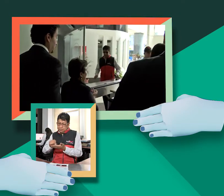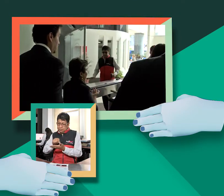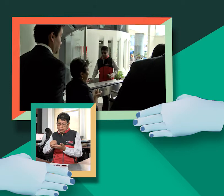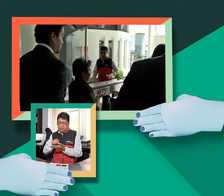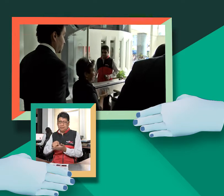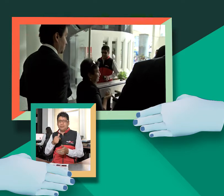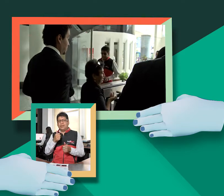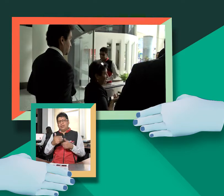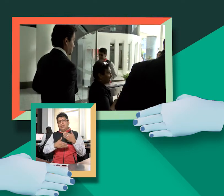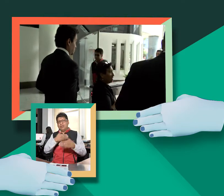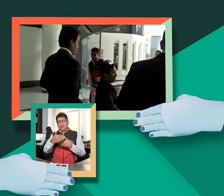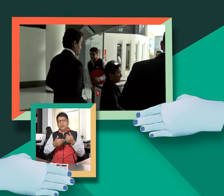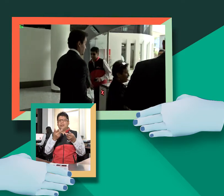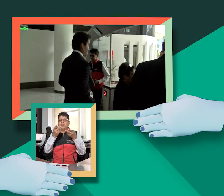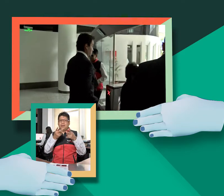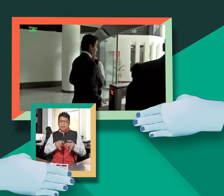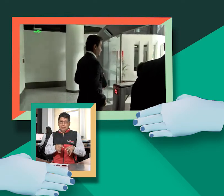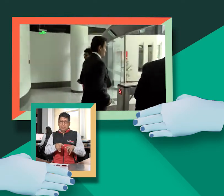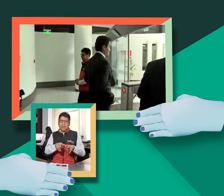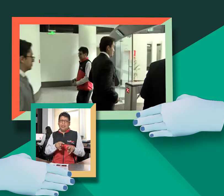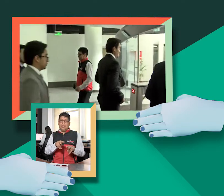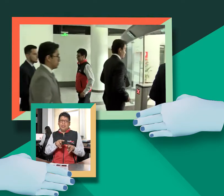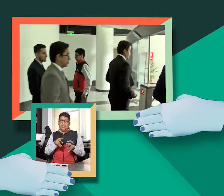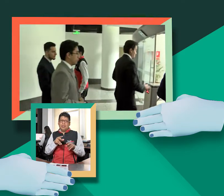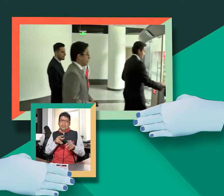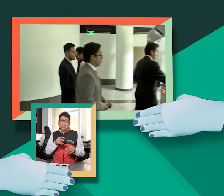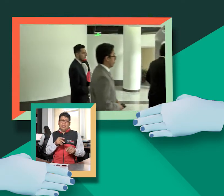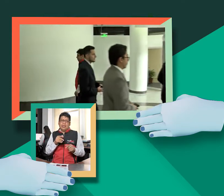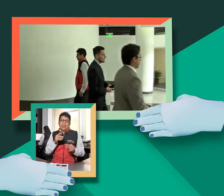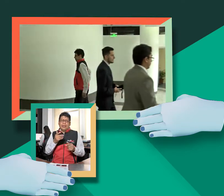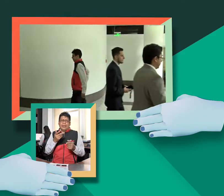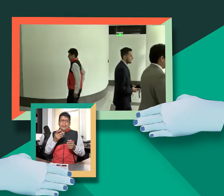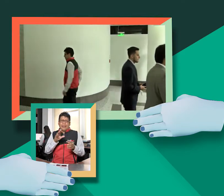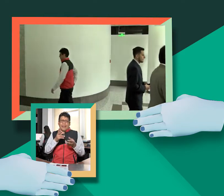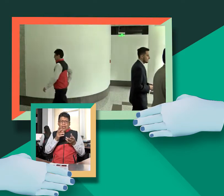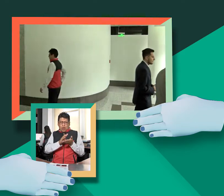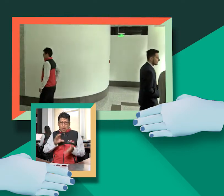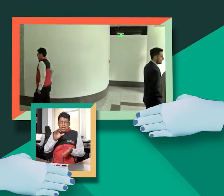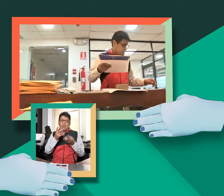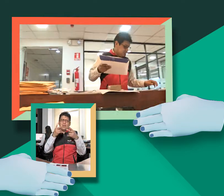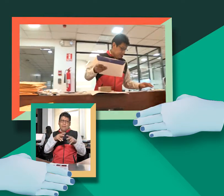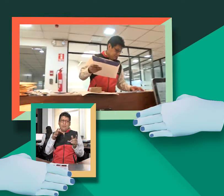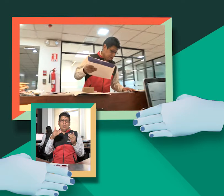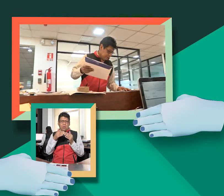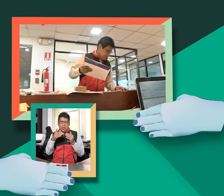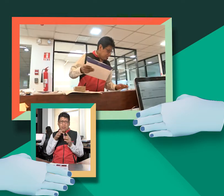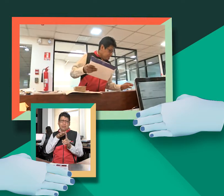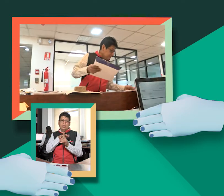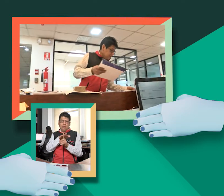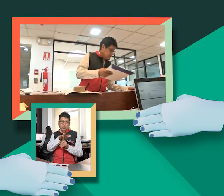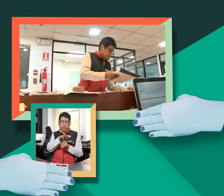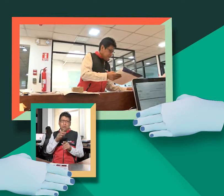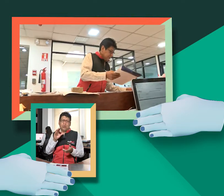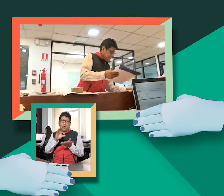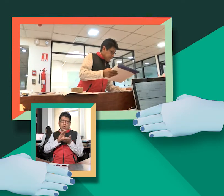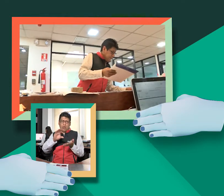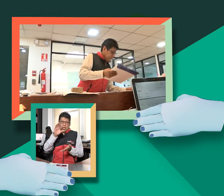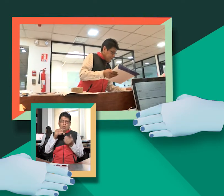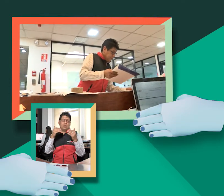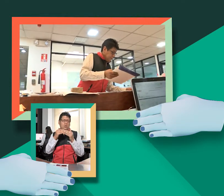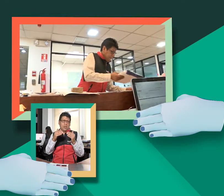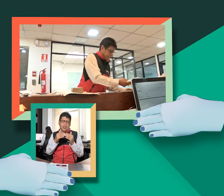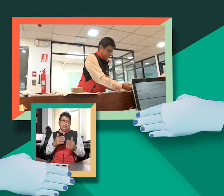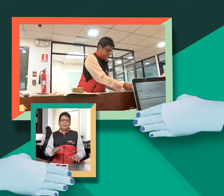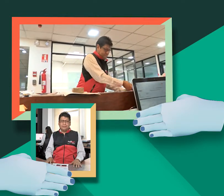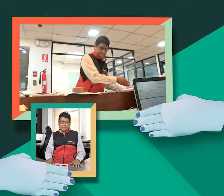un colegio de inclusión con oyentes la verdad en esta institución me sentí con algunos problemas de comunicación que comenzaron a ser más comunes y